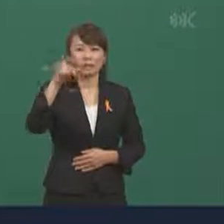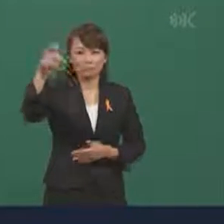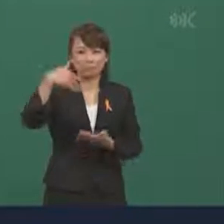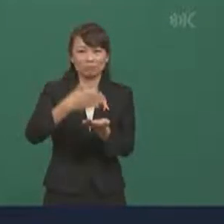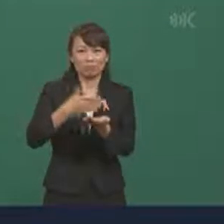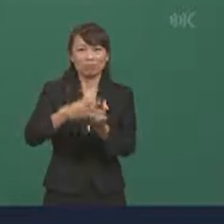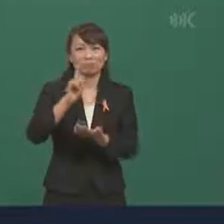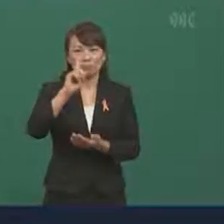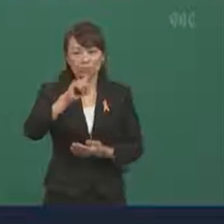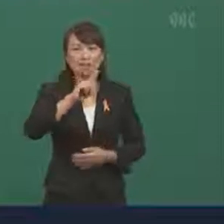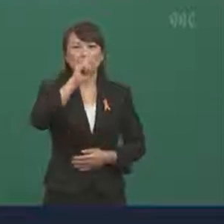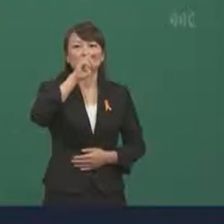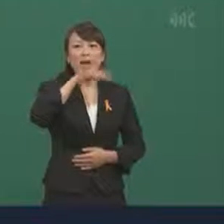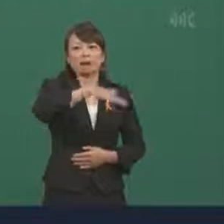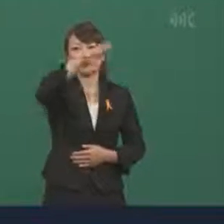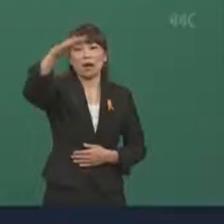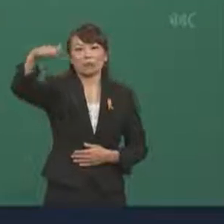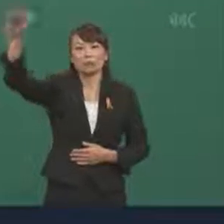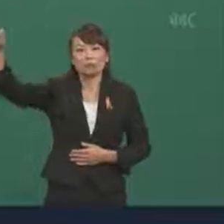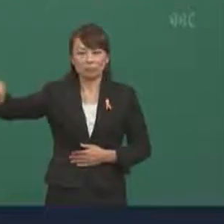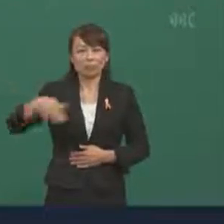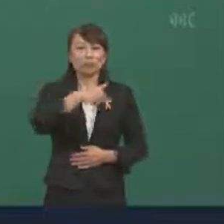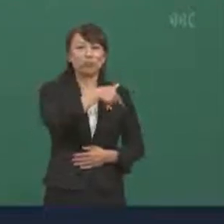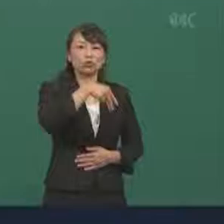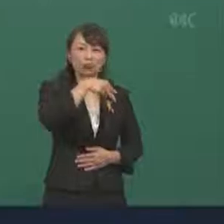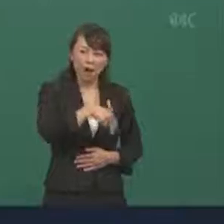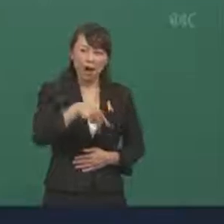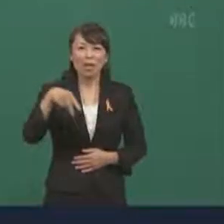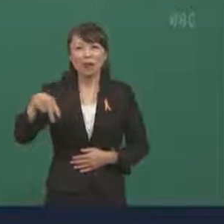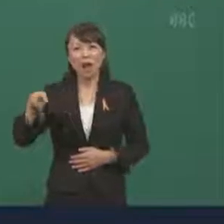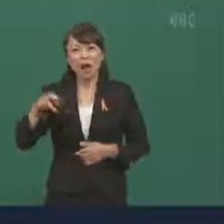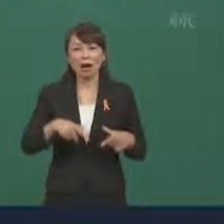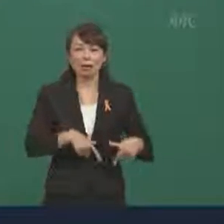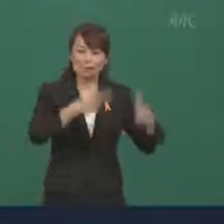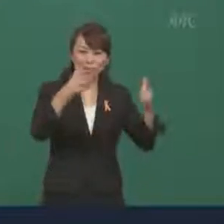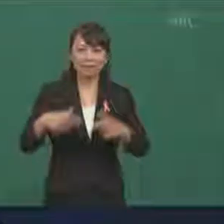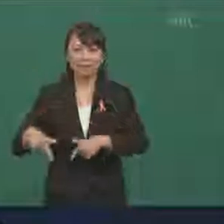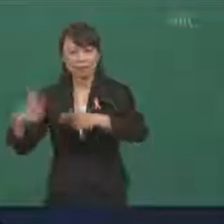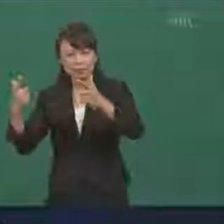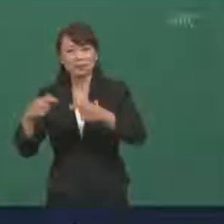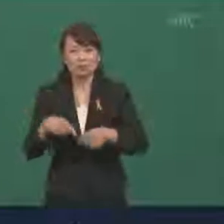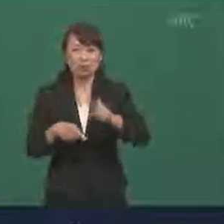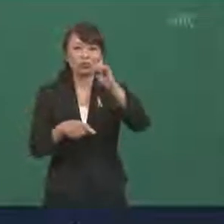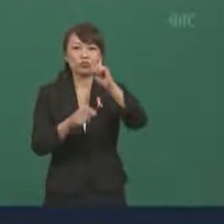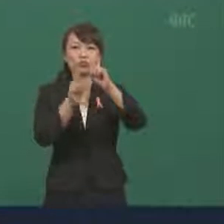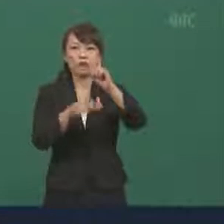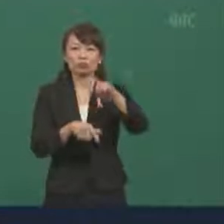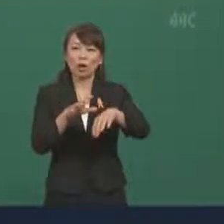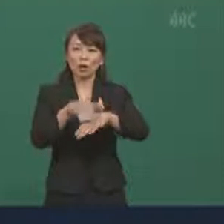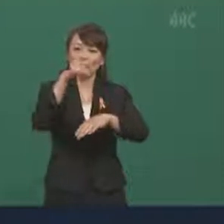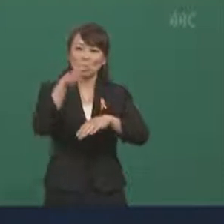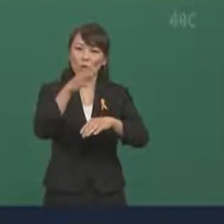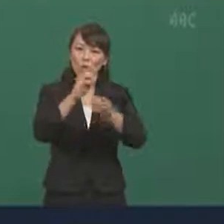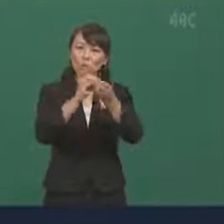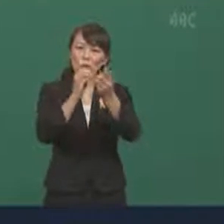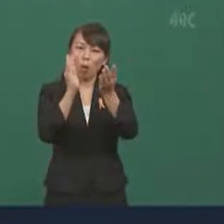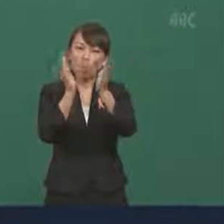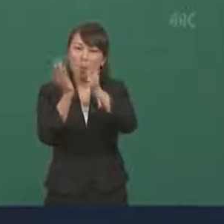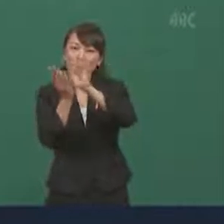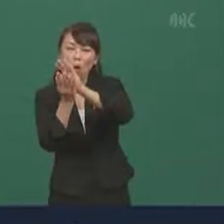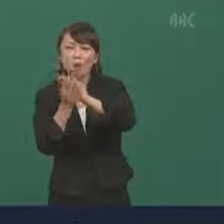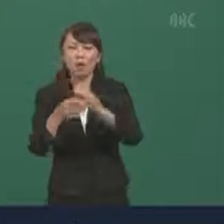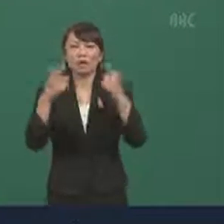琵琶湖バレーによりますと、平山系のブナやナラの木は10月上旬に色づき始